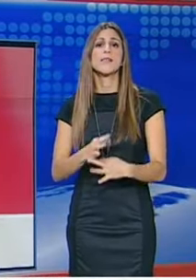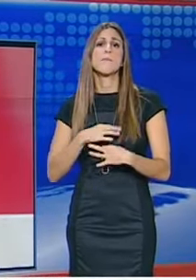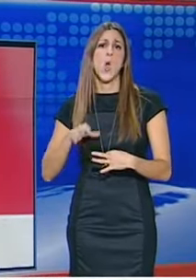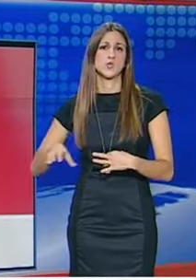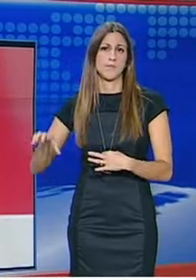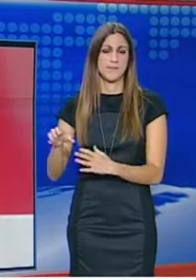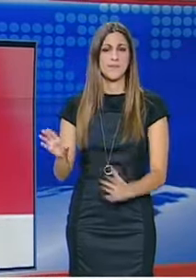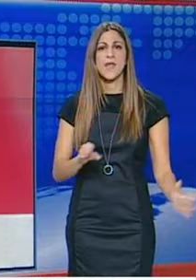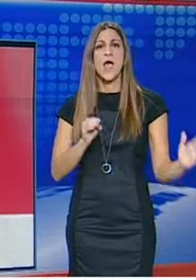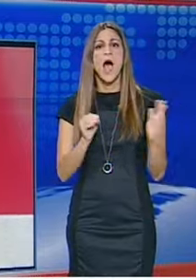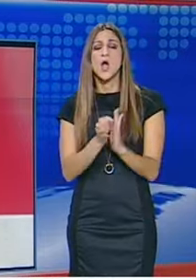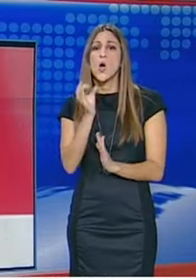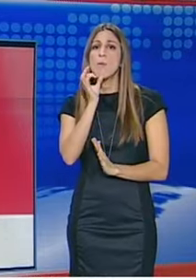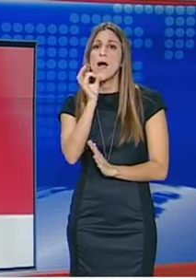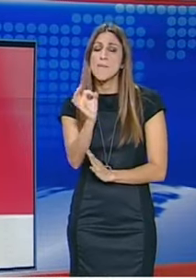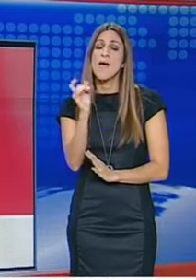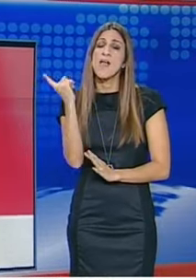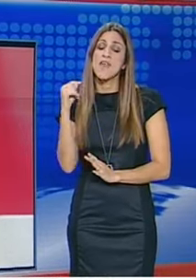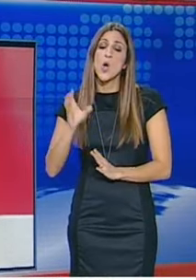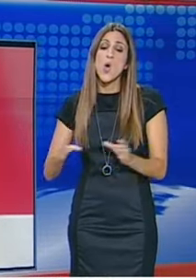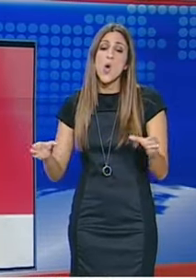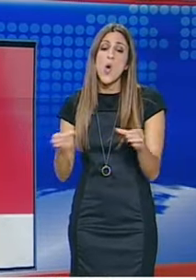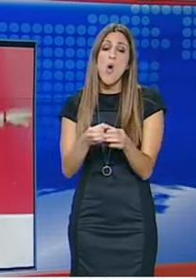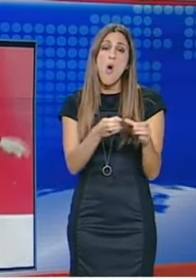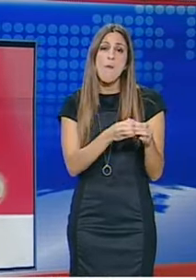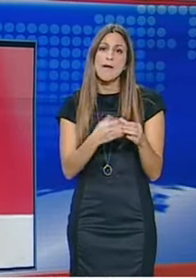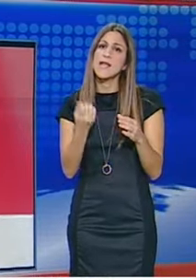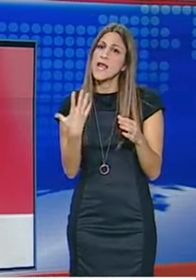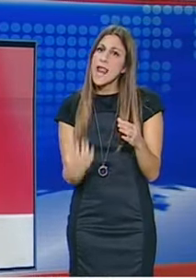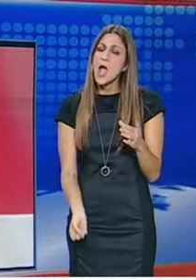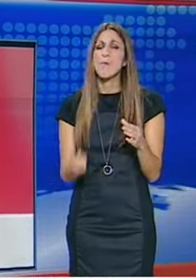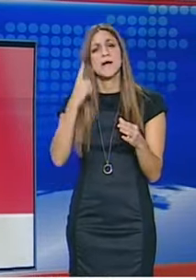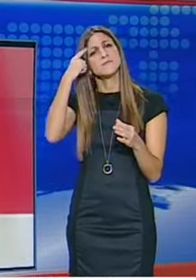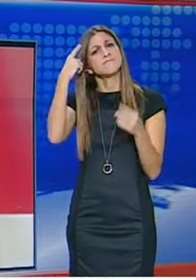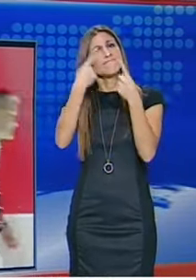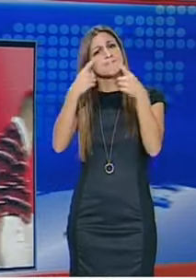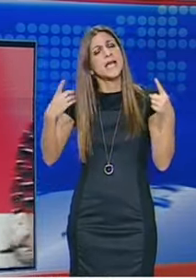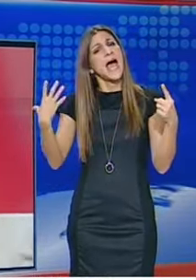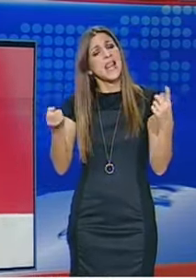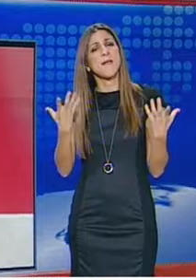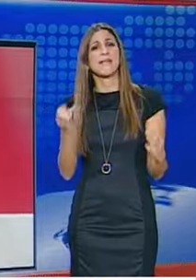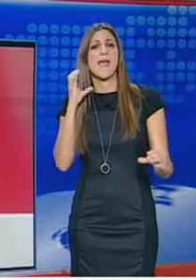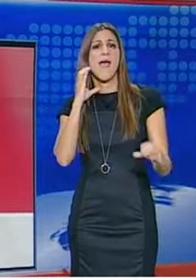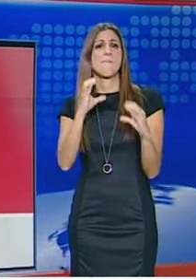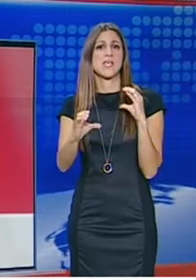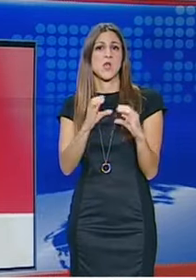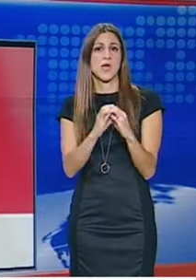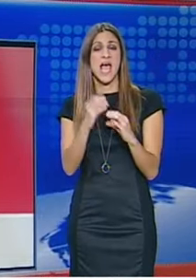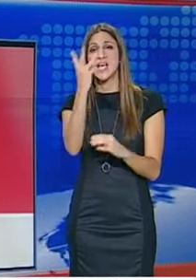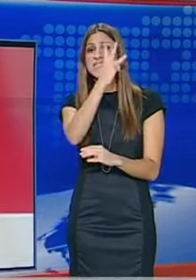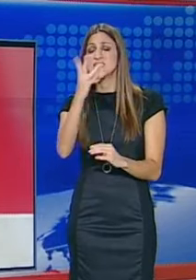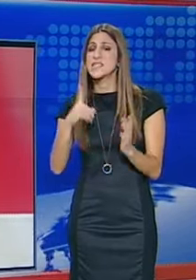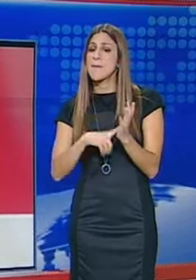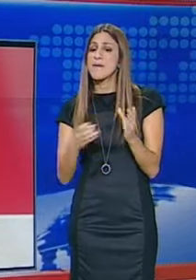παράλληλα έστειλε μήνυμα προς τις συνιστώσες λέγοντας ναι στην πολυφωνία όχι στη βαβυλωνία ο νέος ενιαίος φορέας θα είναι